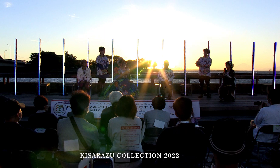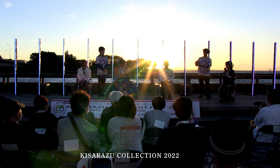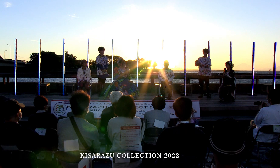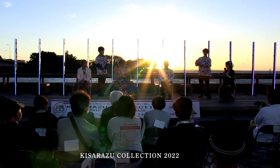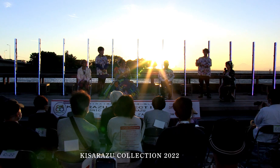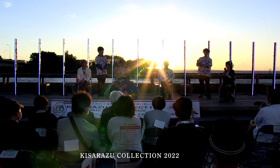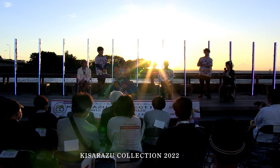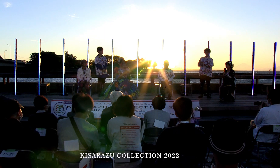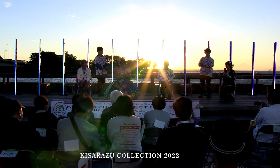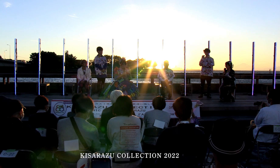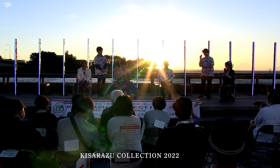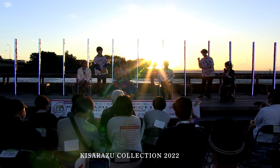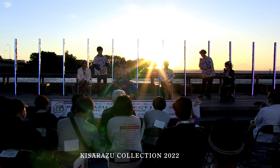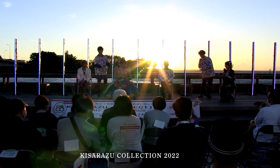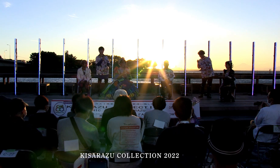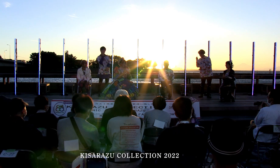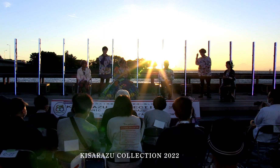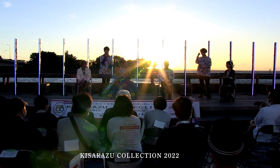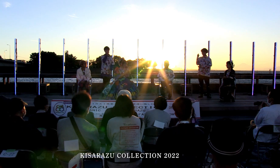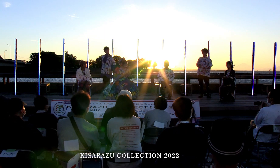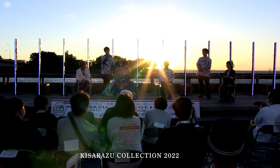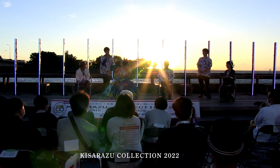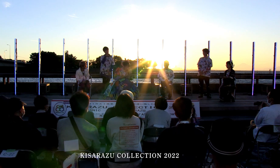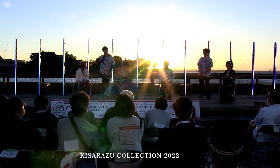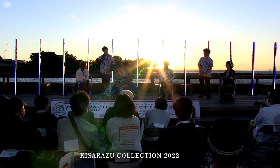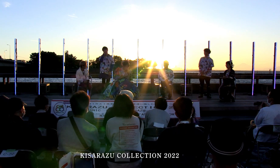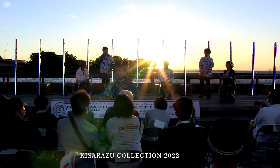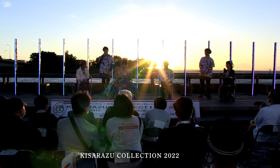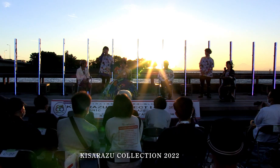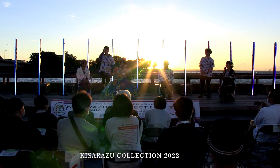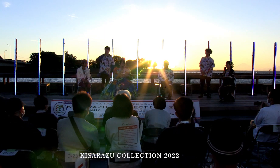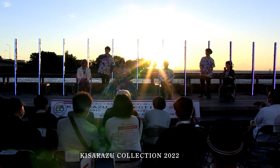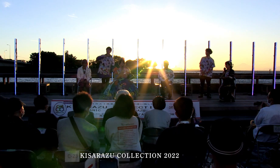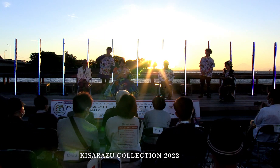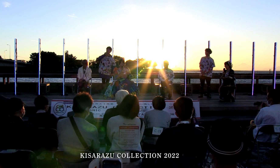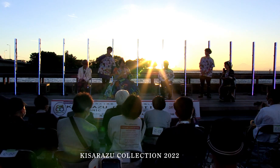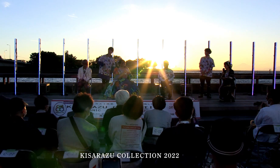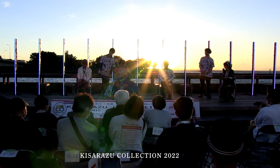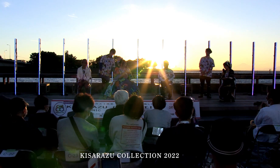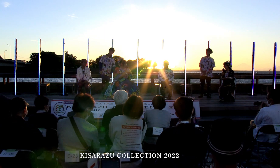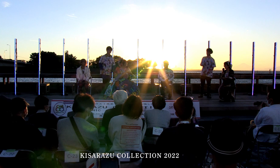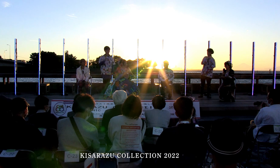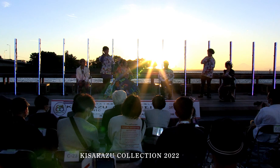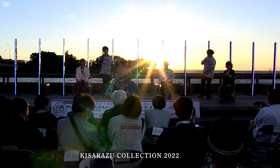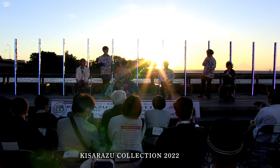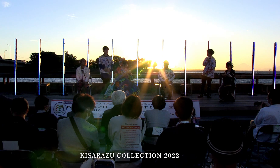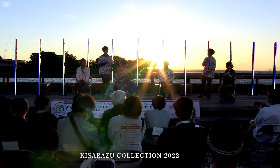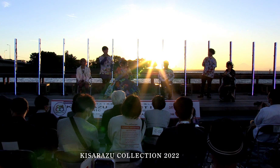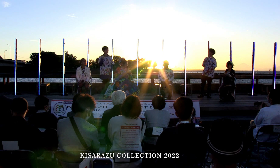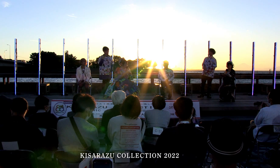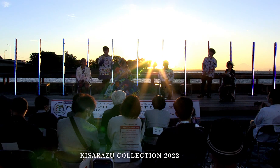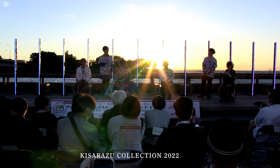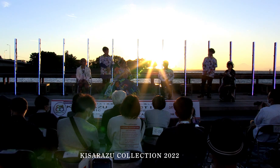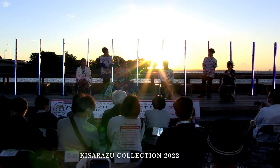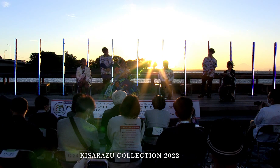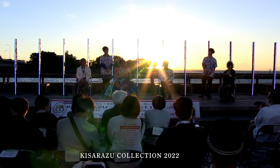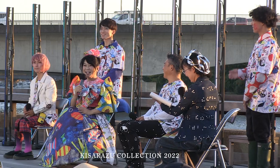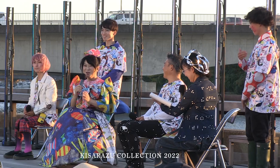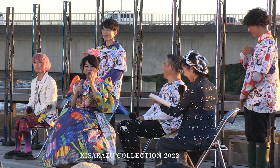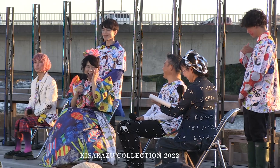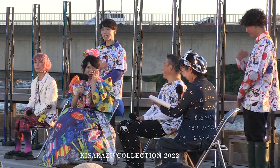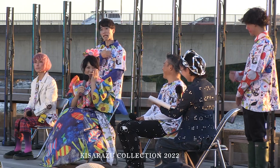インタビューさせていただこうと思います。 ペラペラ勝手に喋ってすいません。 大丈夫ですよ。 大丈夫ですか。 はい、大丈夫です